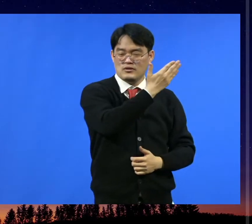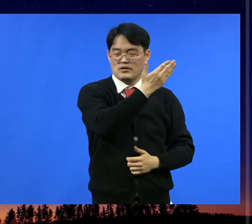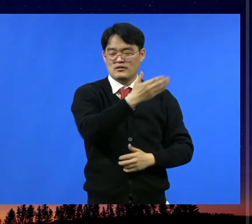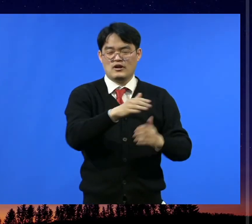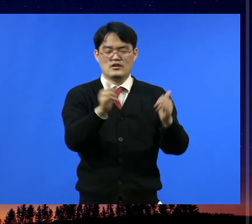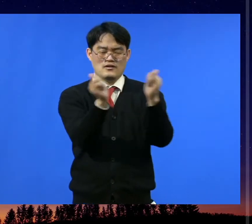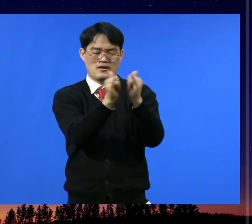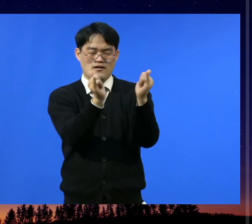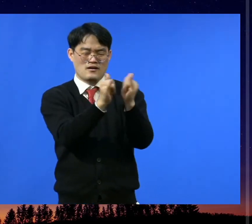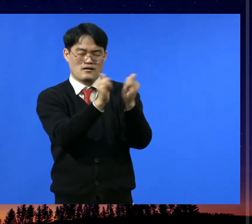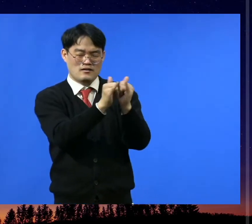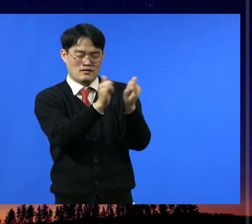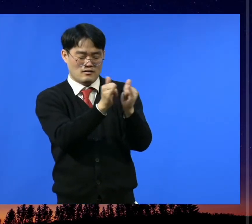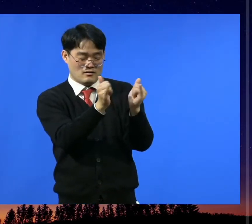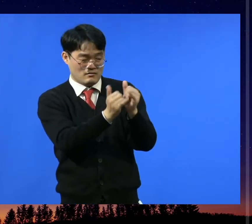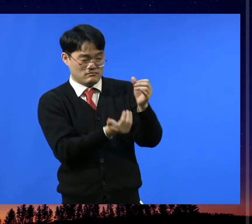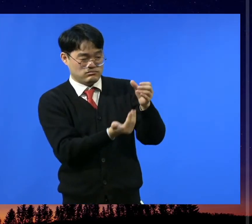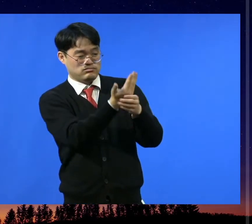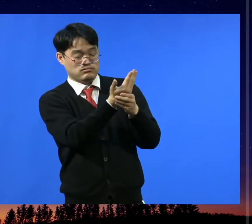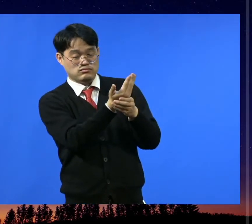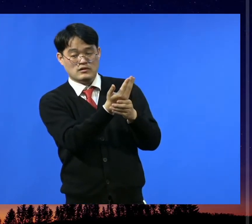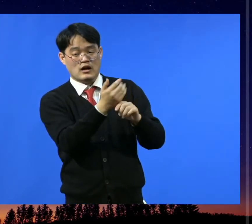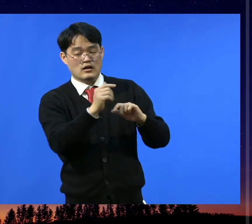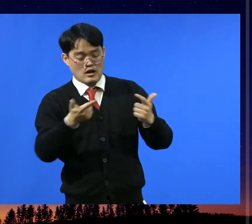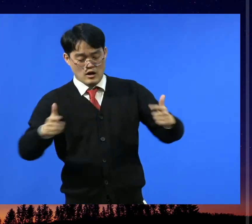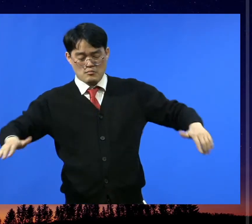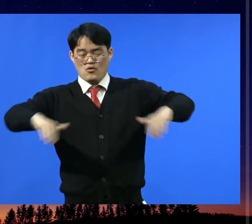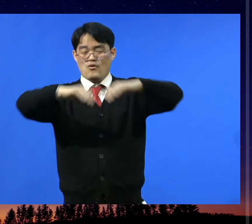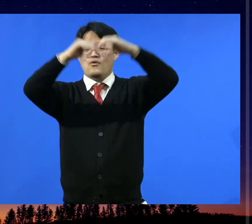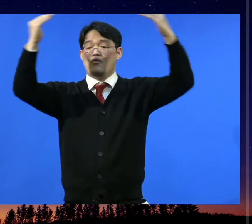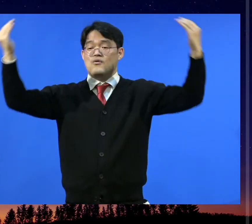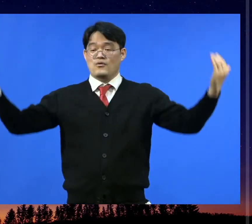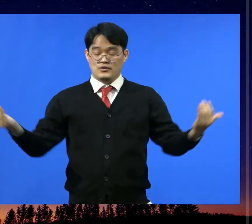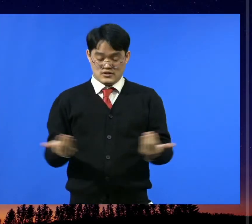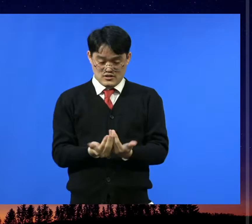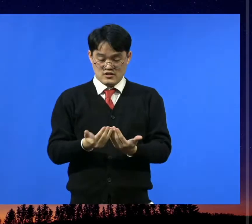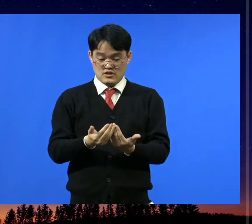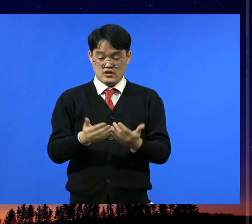일어나는 싸움에 의해서 결과가 일어나는 게 아니고 모든 결과는 어디에